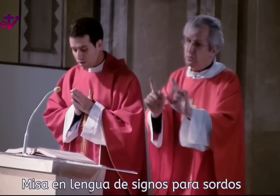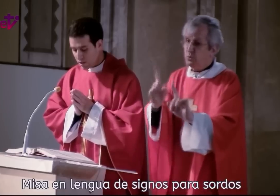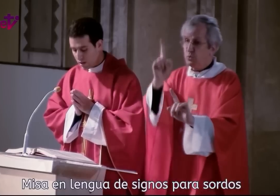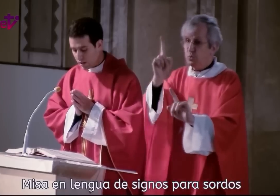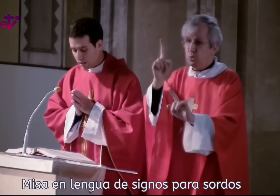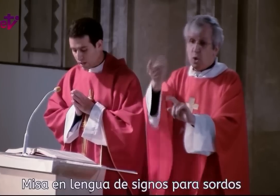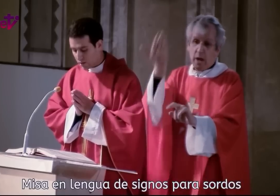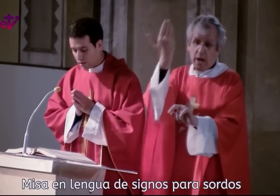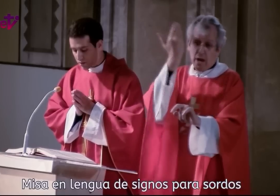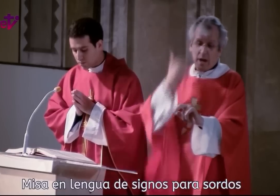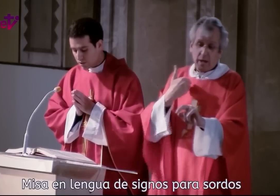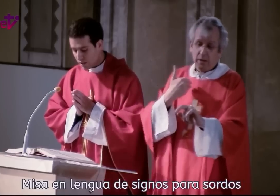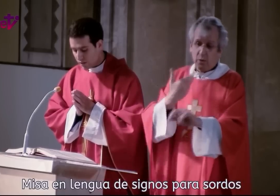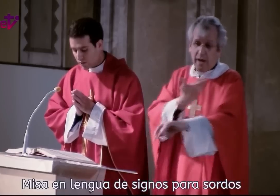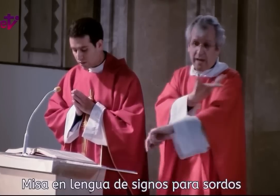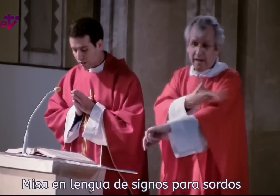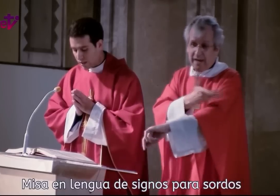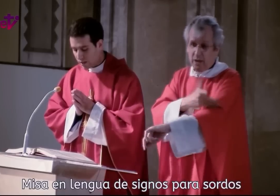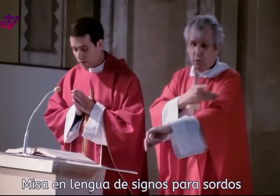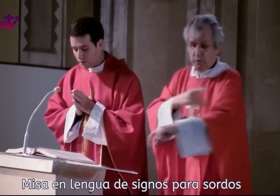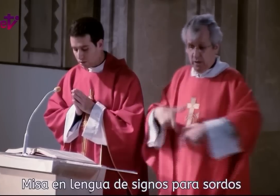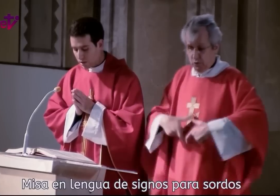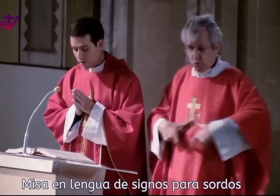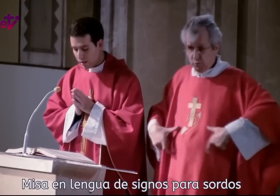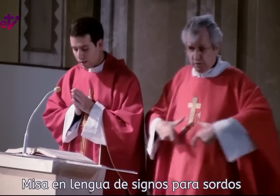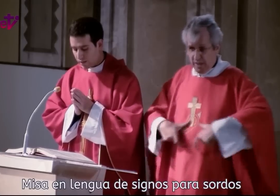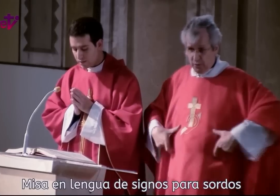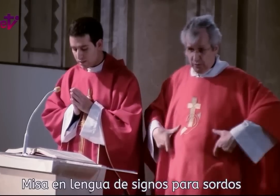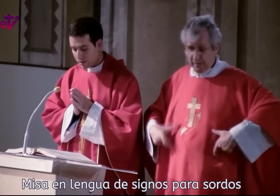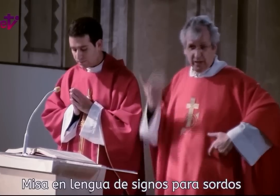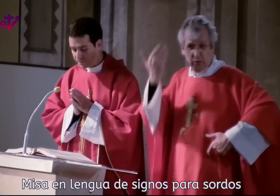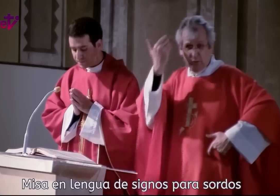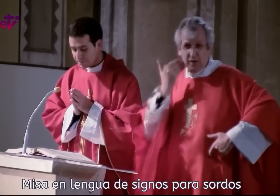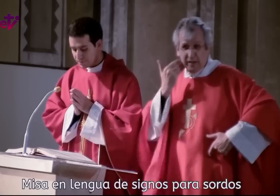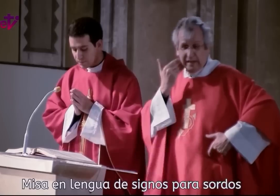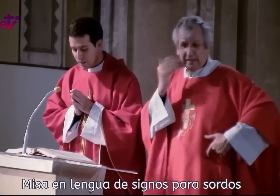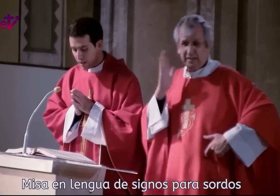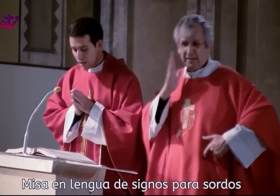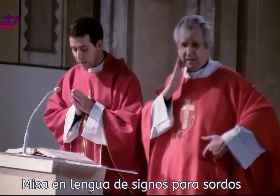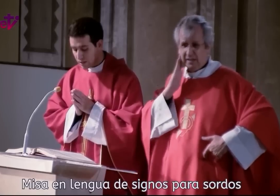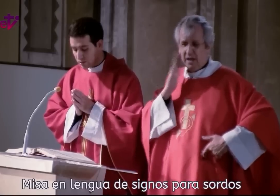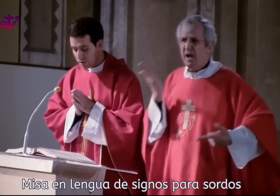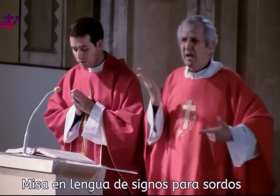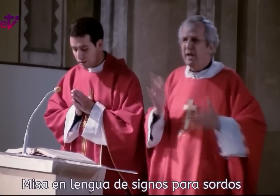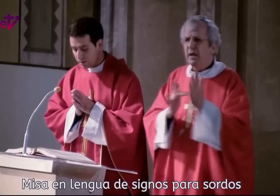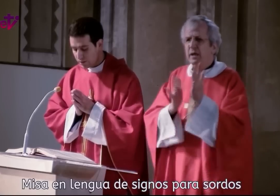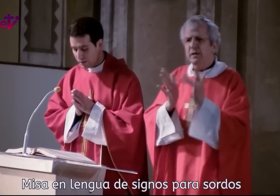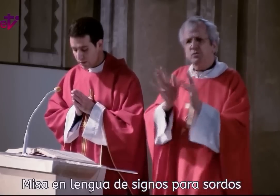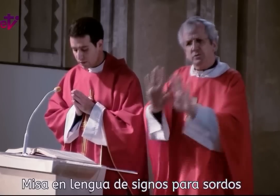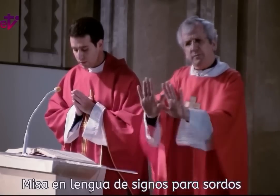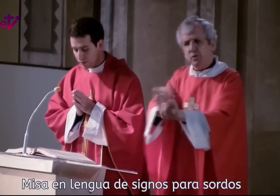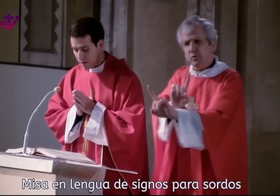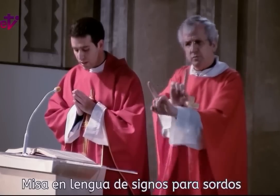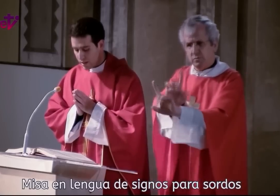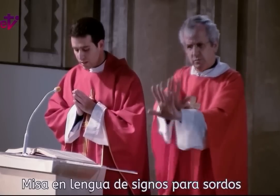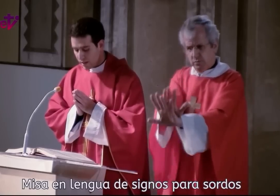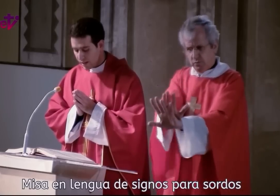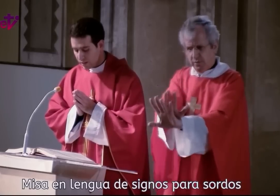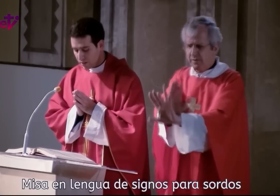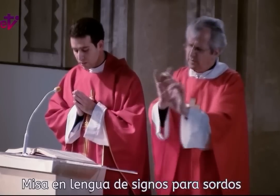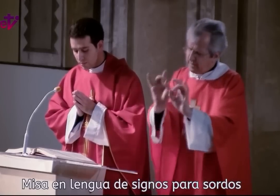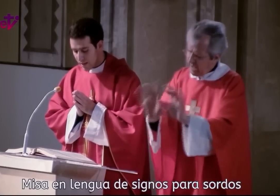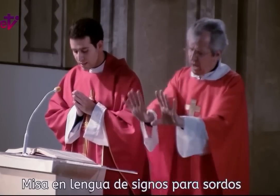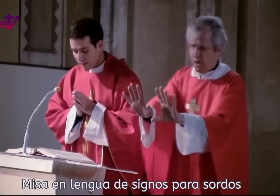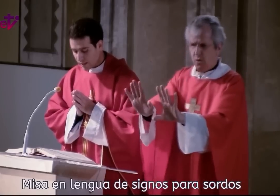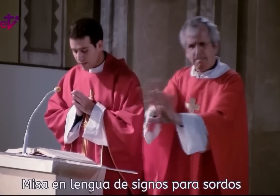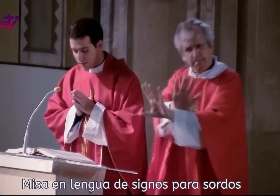de ellos hirió al criado del sumo sacerdote y le cortó la oreja derecha. Jesús intervino diciendo: